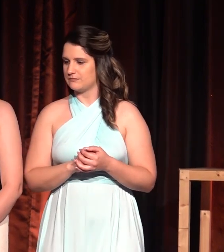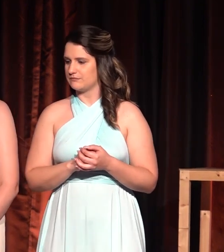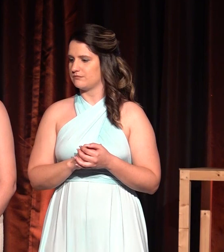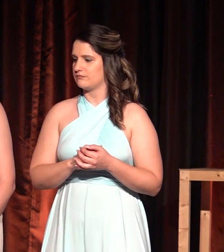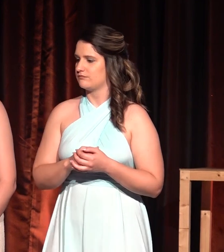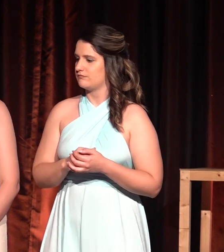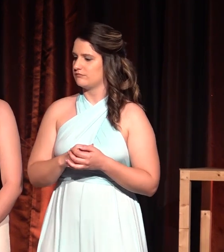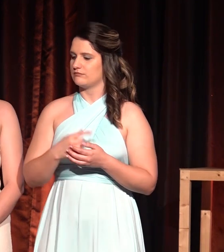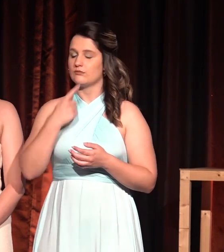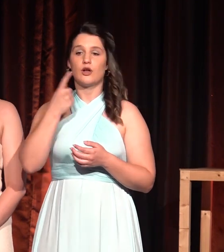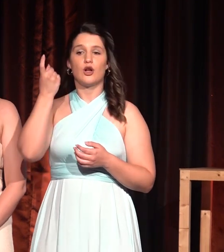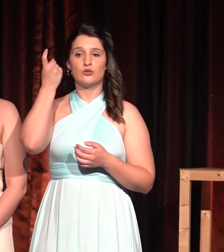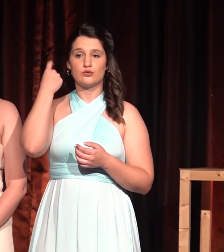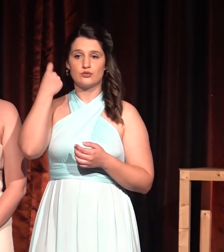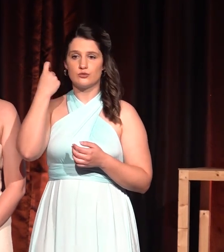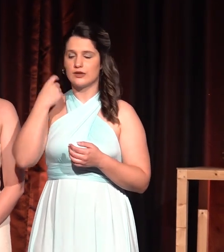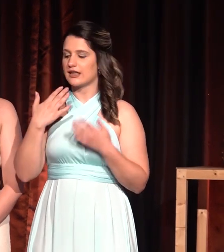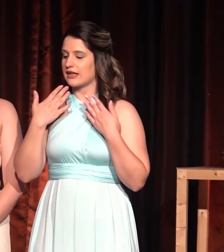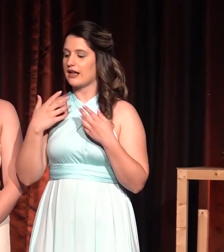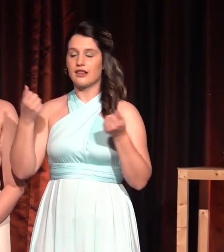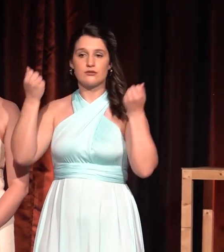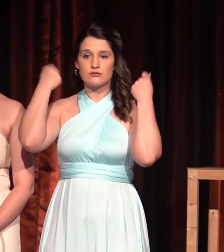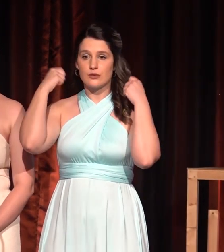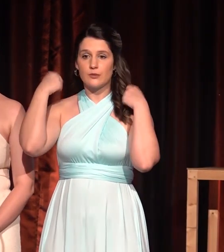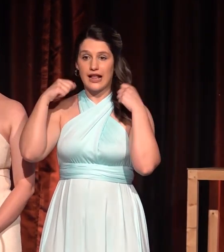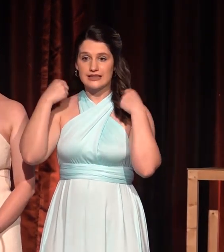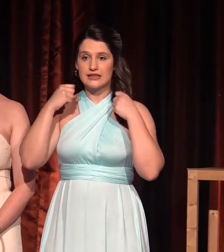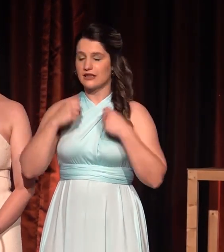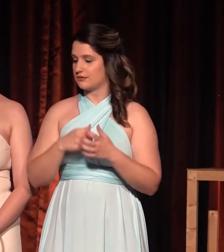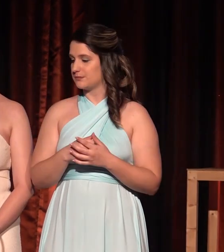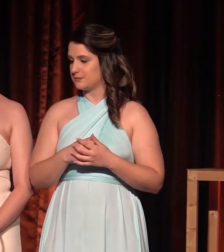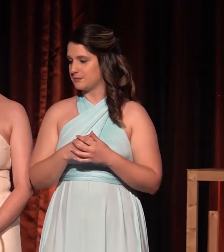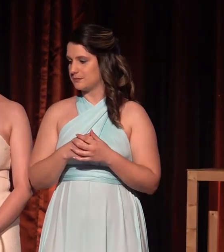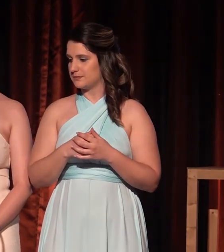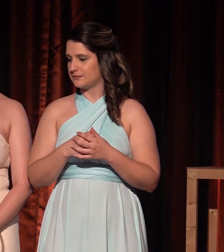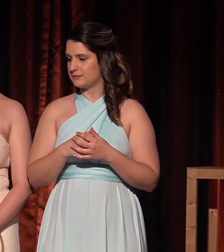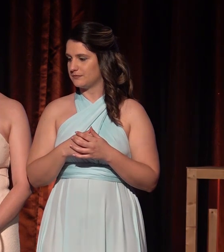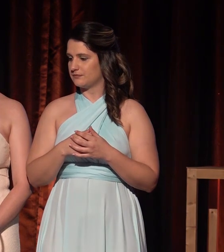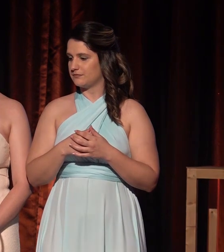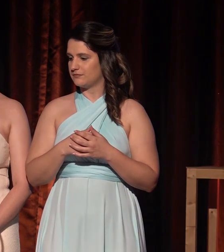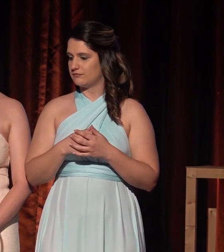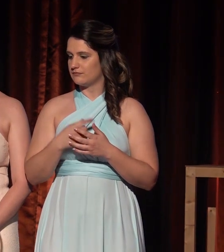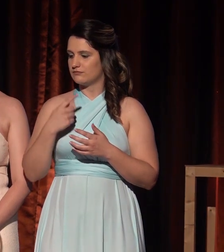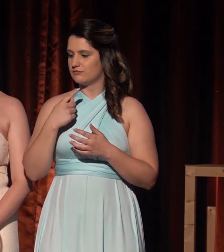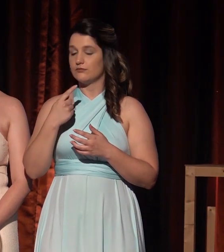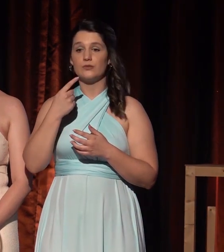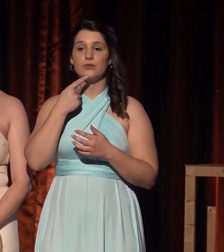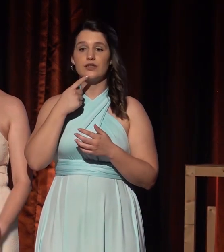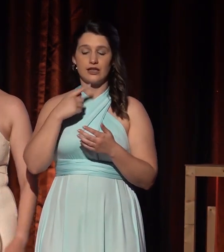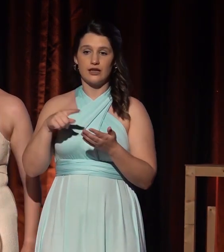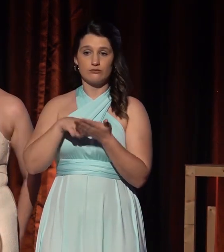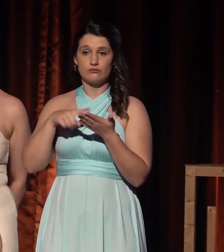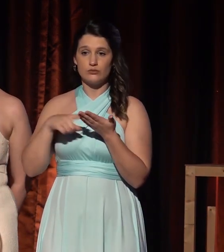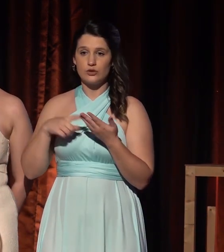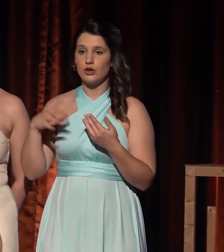reconèixer l'alumnat que es gradua en formació professional dual. Us felicitem. Heu aplicat de manera efectiva els coneixements teòrics